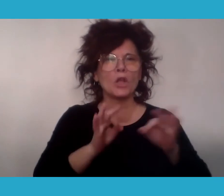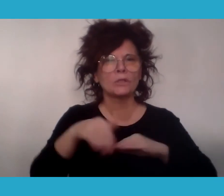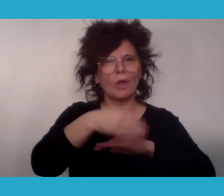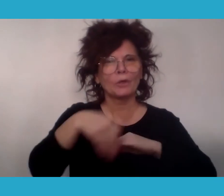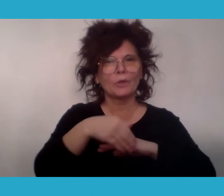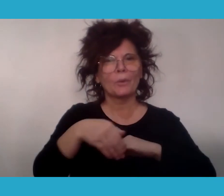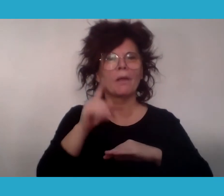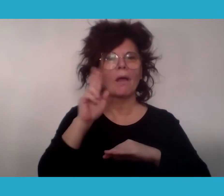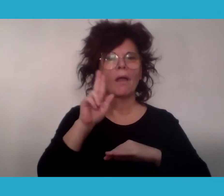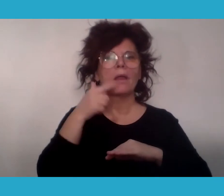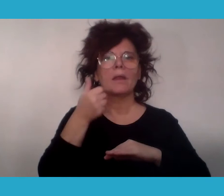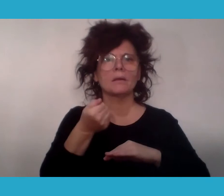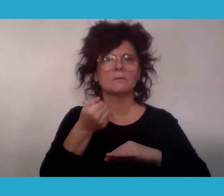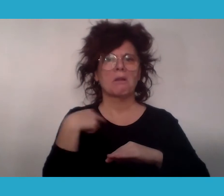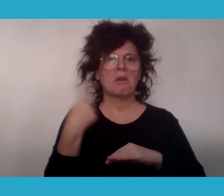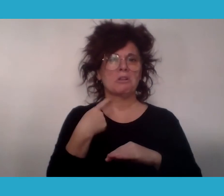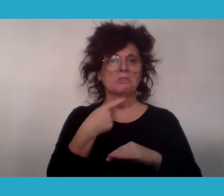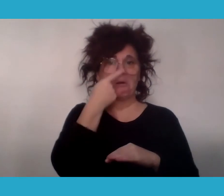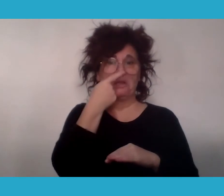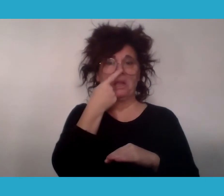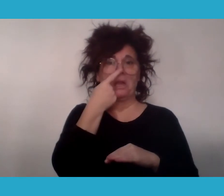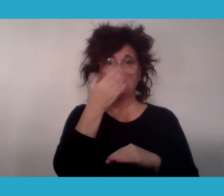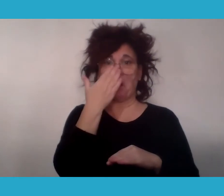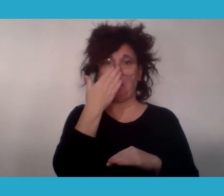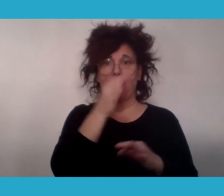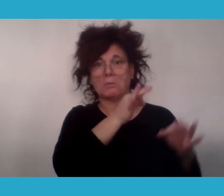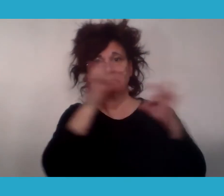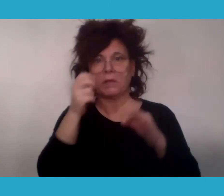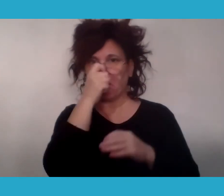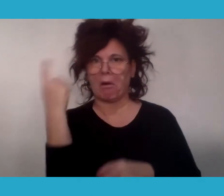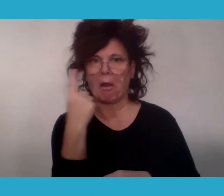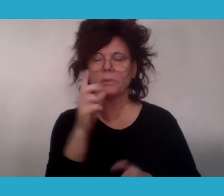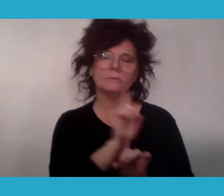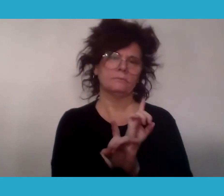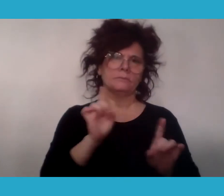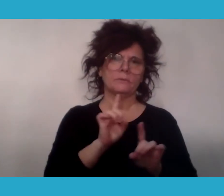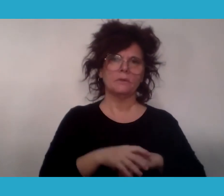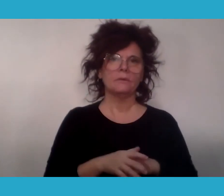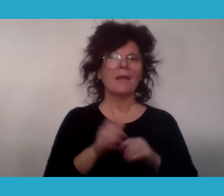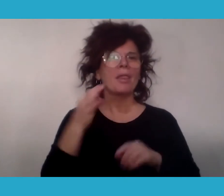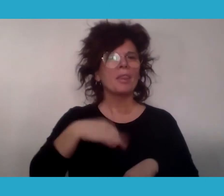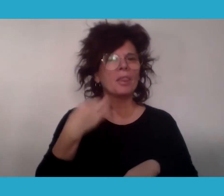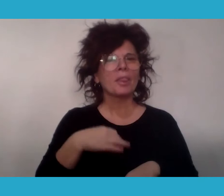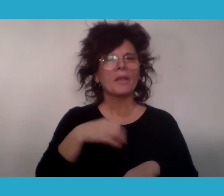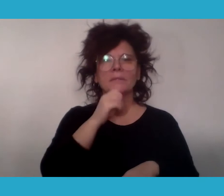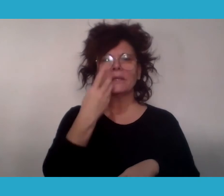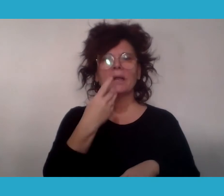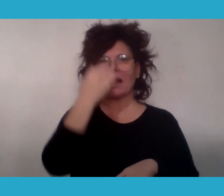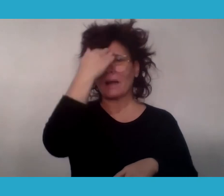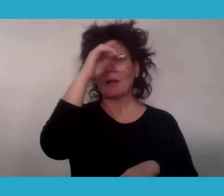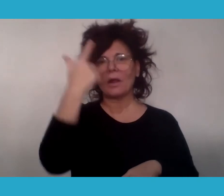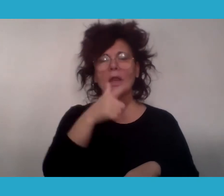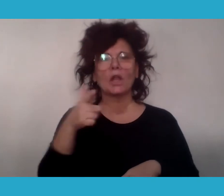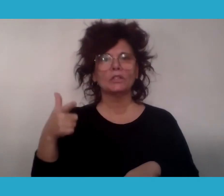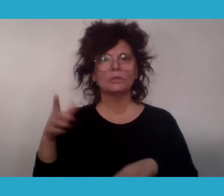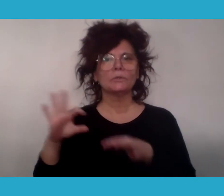interesa llegar más rápido a Córdoba. Por lo expuesto, considera que esta audiencia pública carece de toda validez, debiendo a las autoridades declararla inconstitucional en cumplimiento con los artículos 41 y